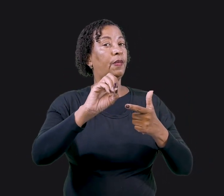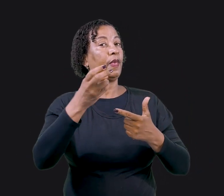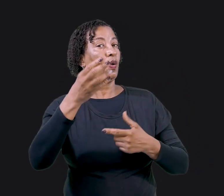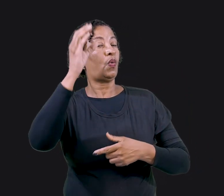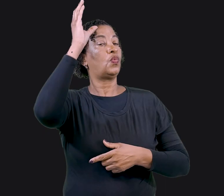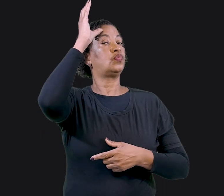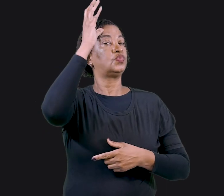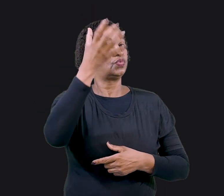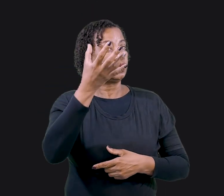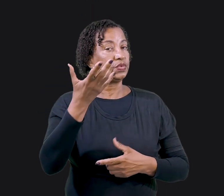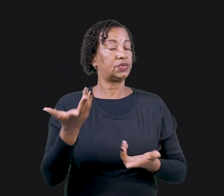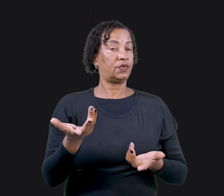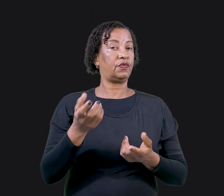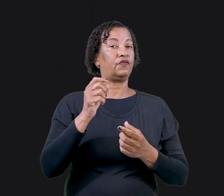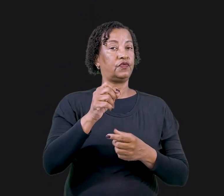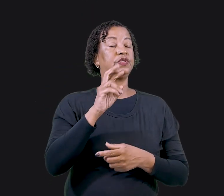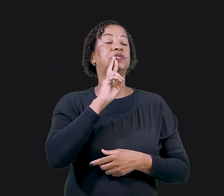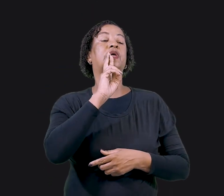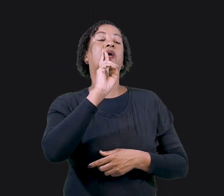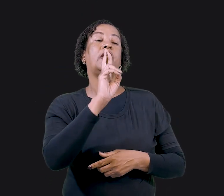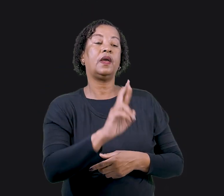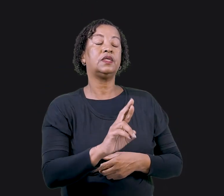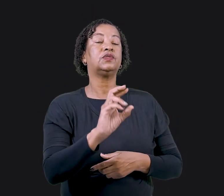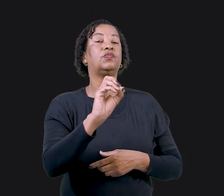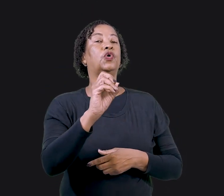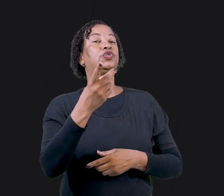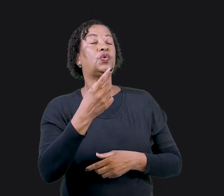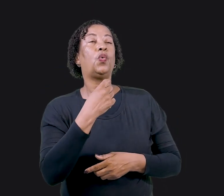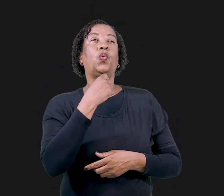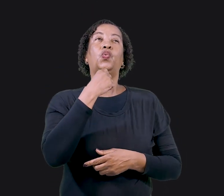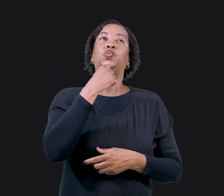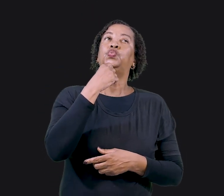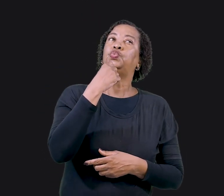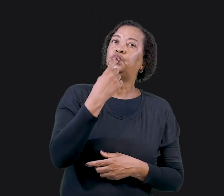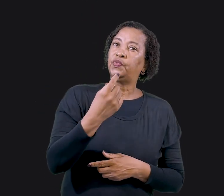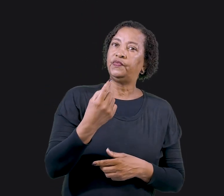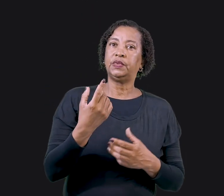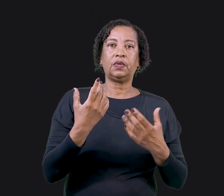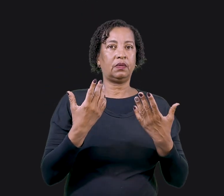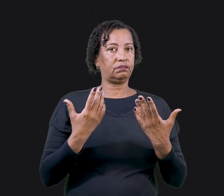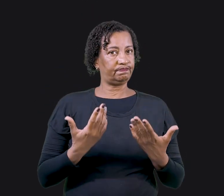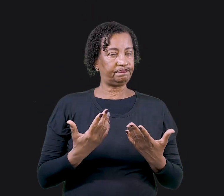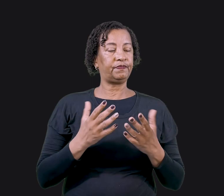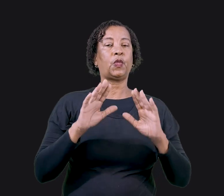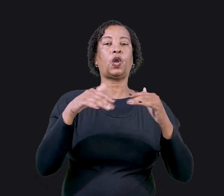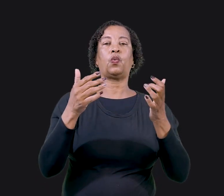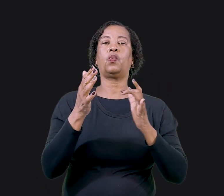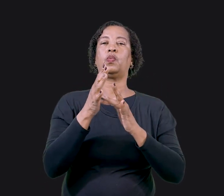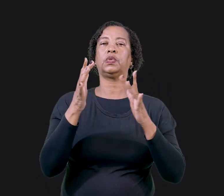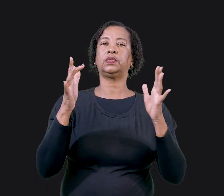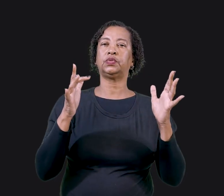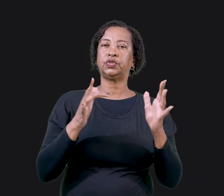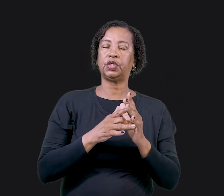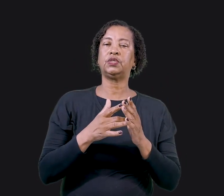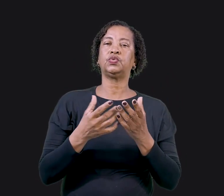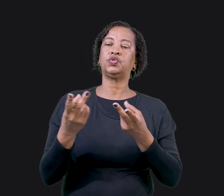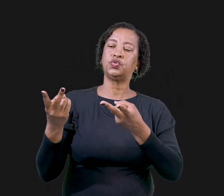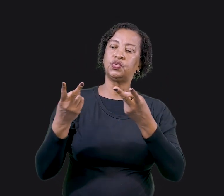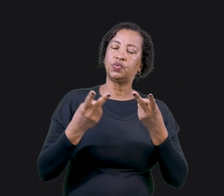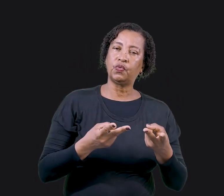hein? Você é parte da resposta ou mais uma dúvida ambulante? Quando Jesus convoca o primeiro